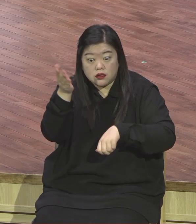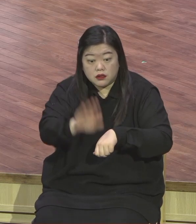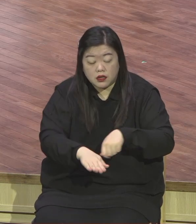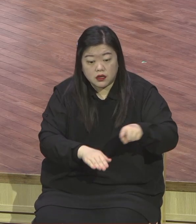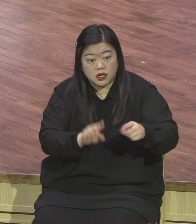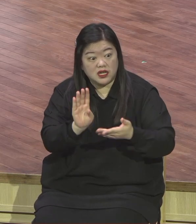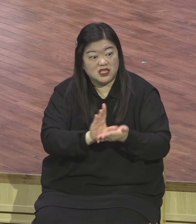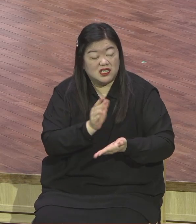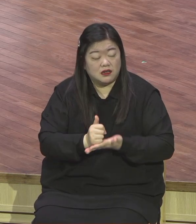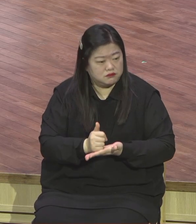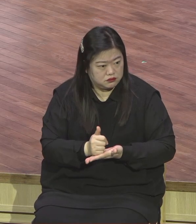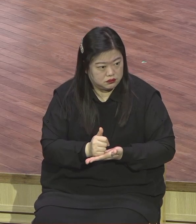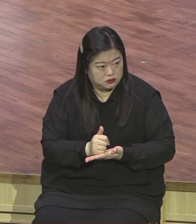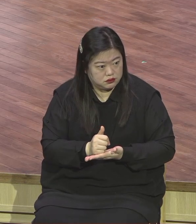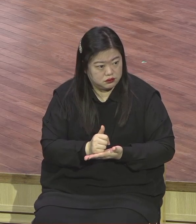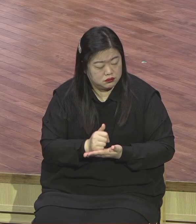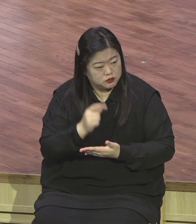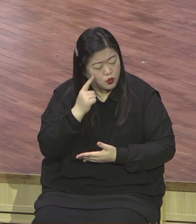지금